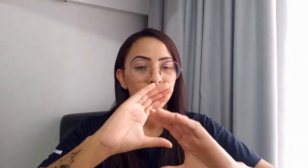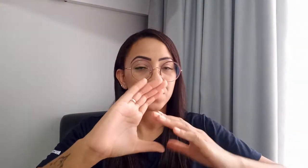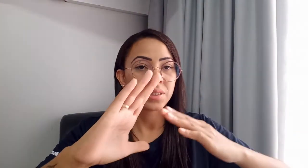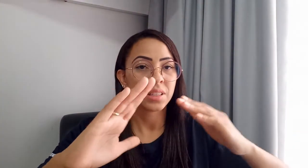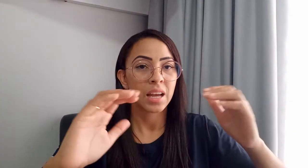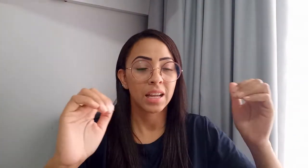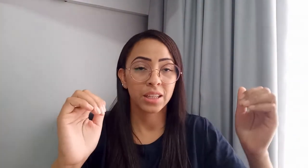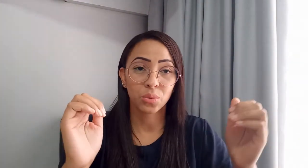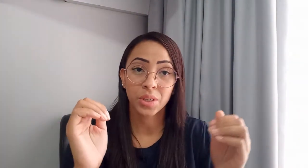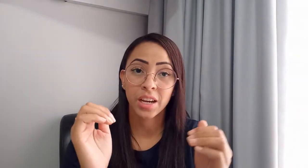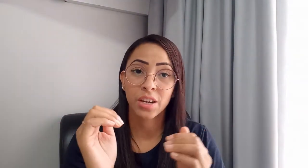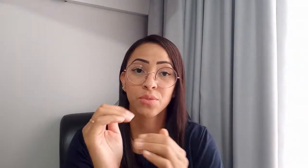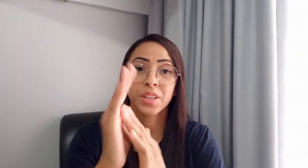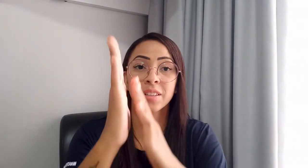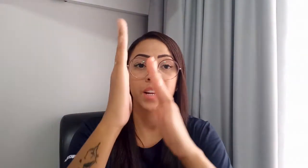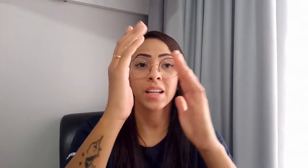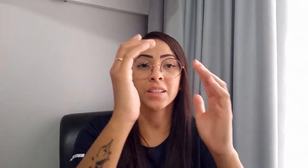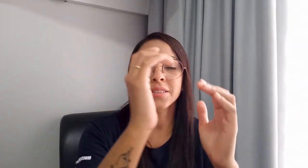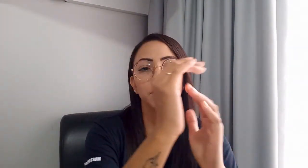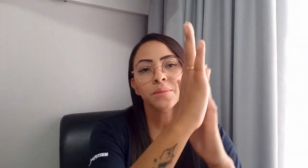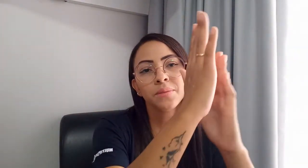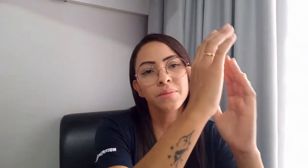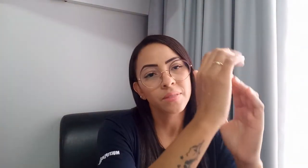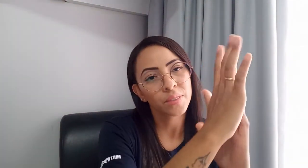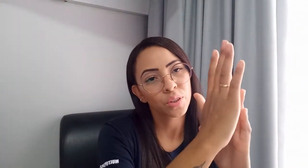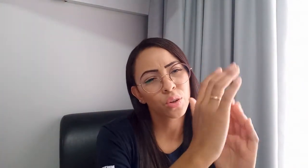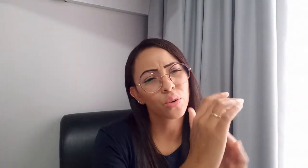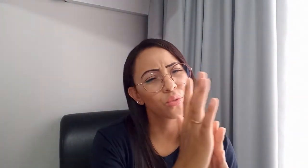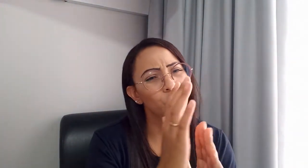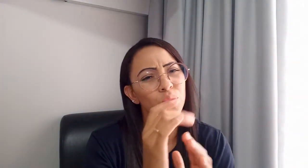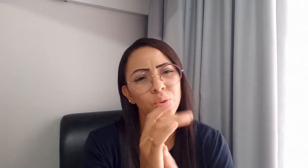Cantamos, aleluia. Aí eu fui intercalando, louvor.